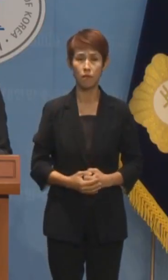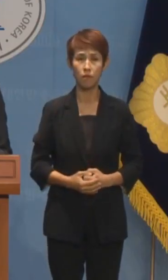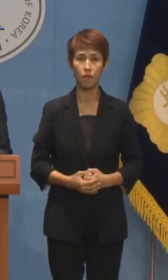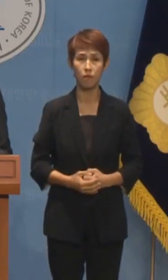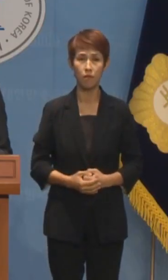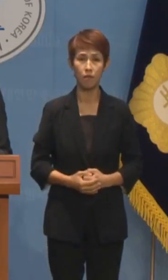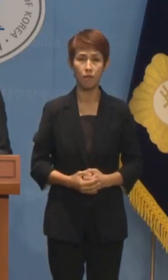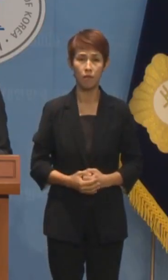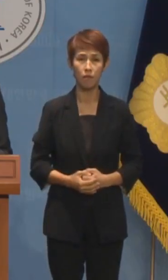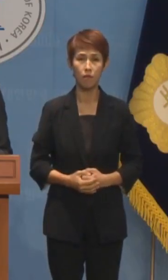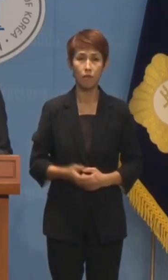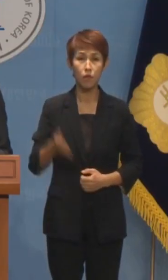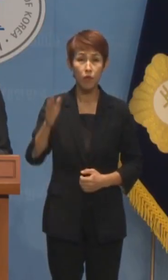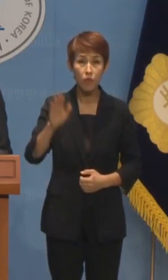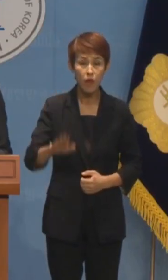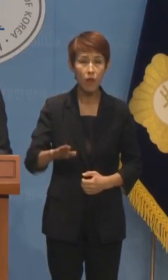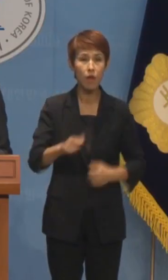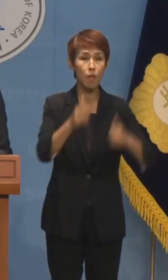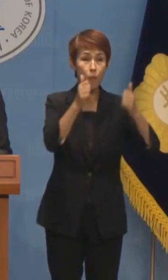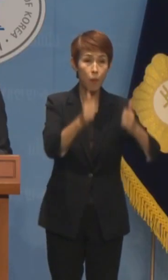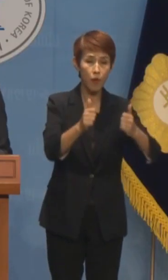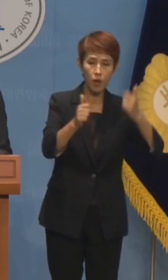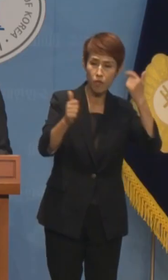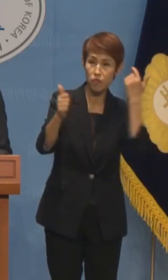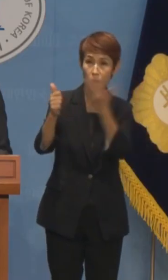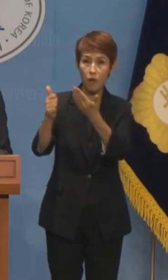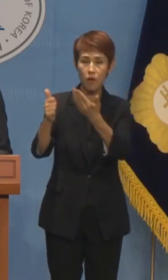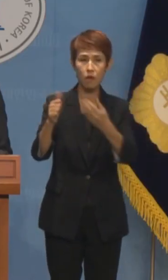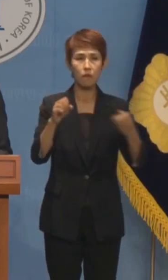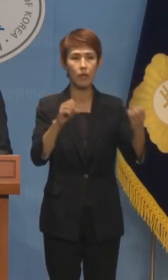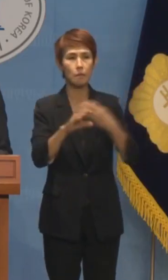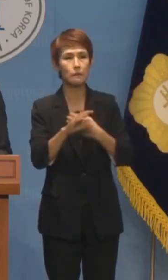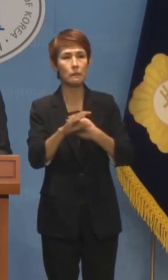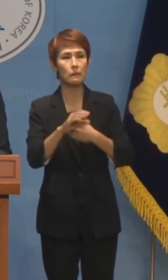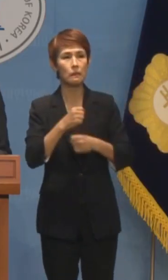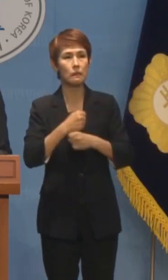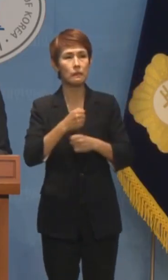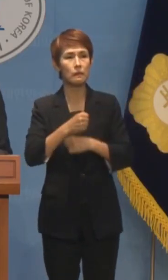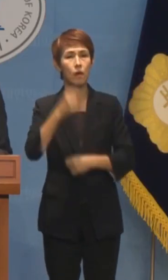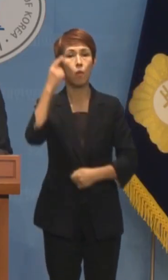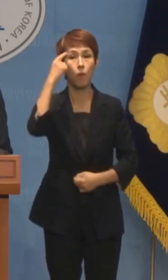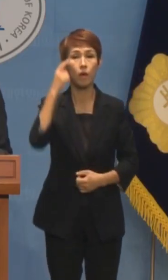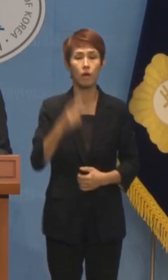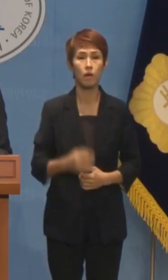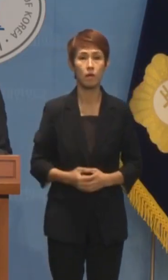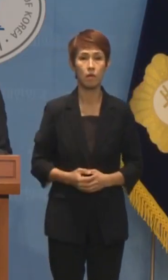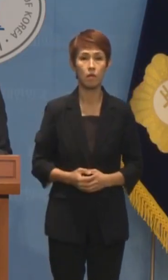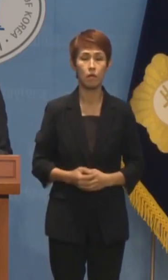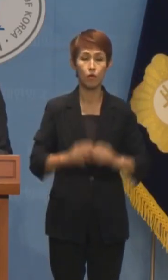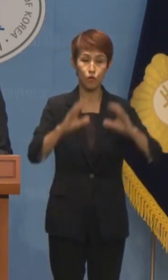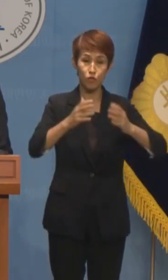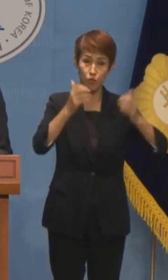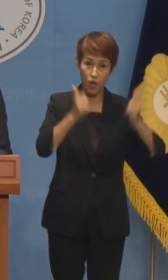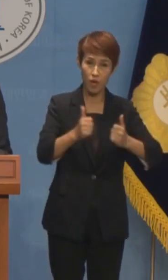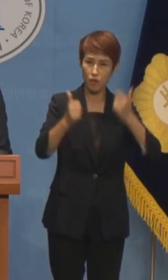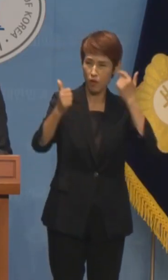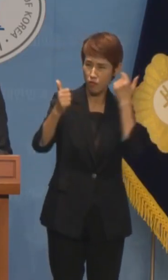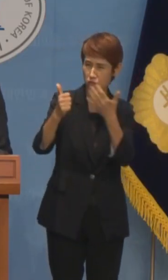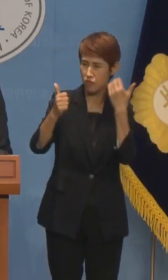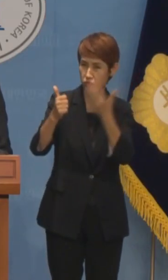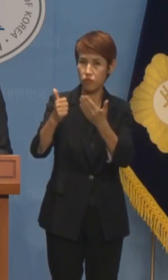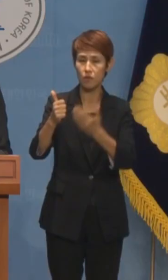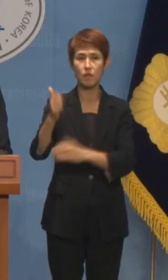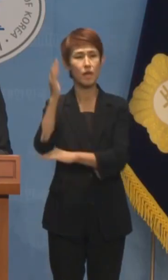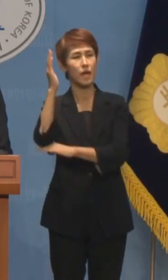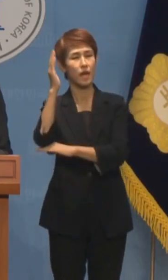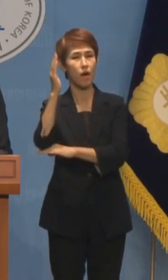그런데 왜 법원의 물음에는 답하지 못합니까? 그동안 국회에서 했던 증언은